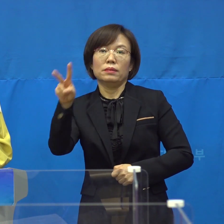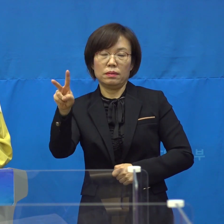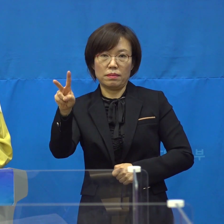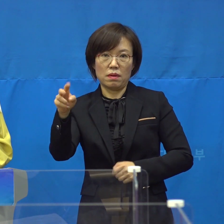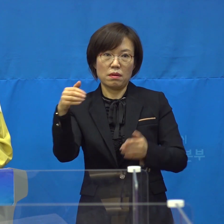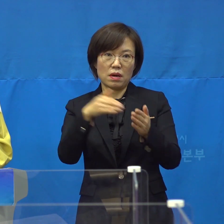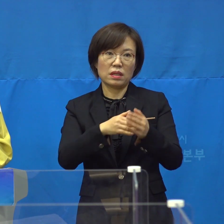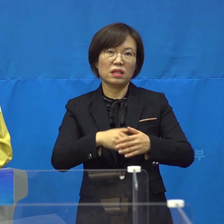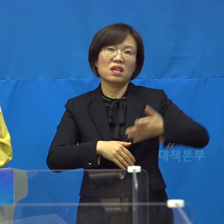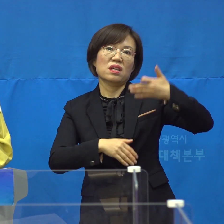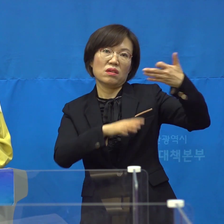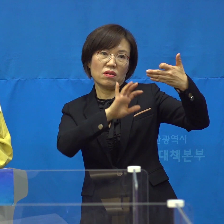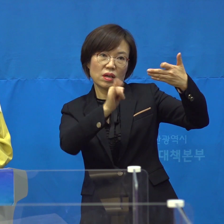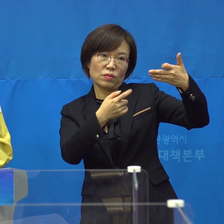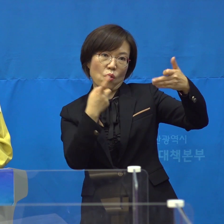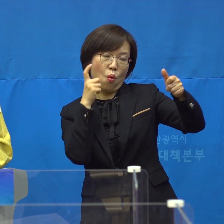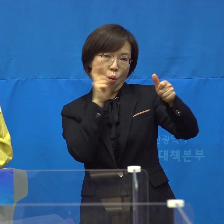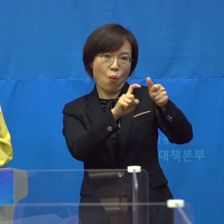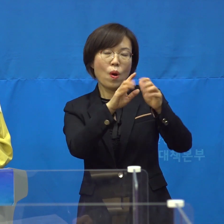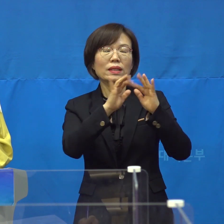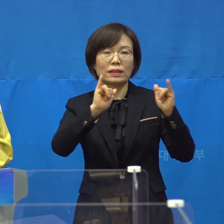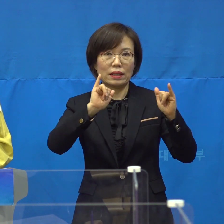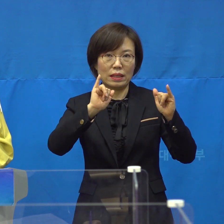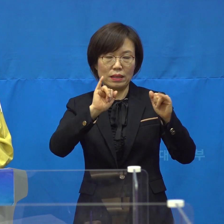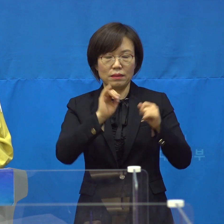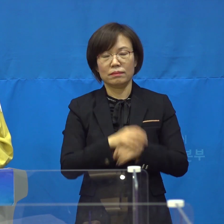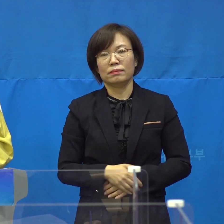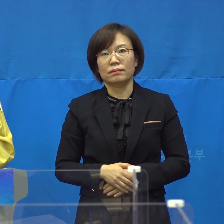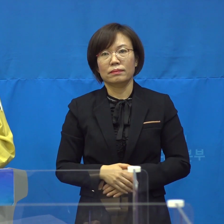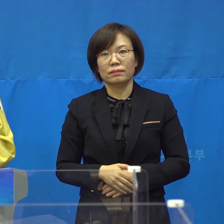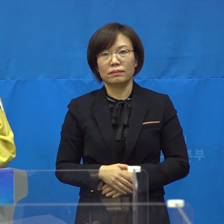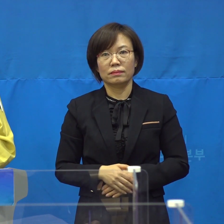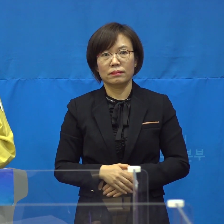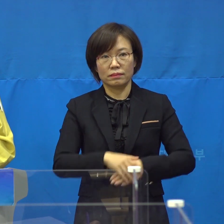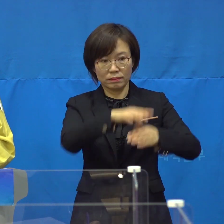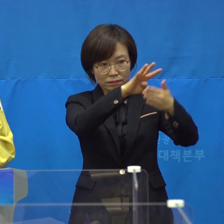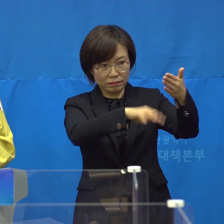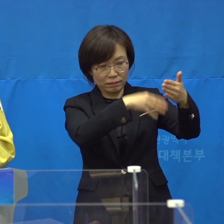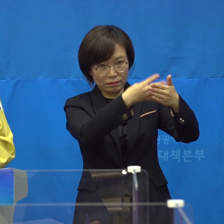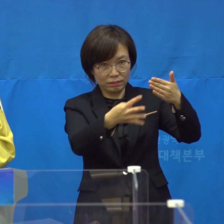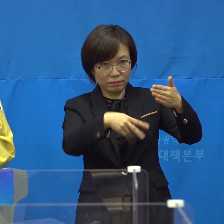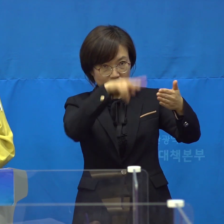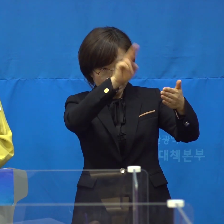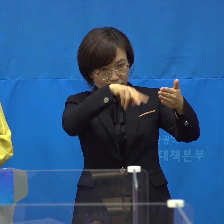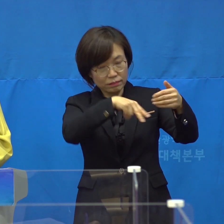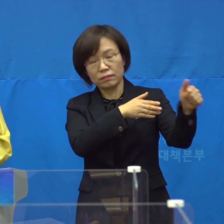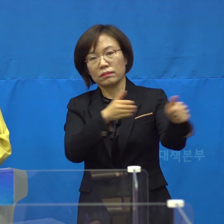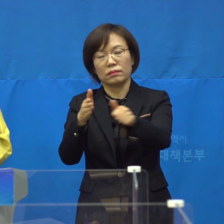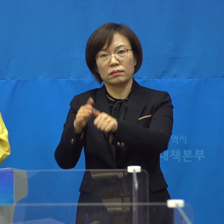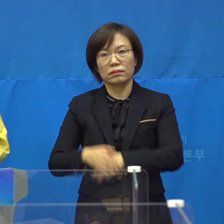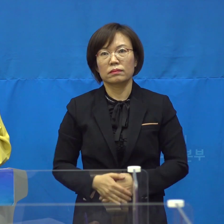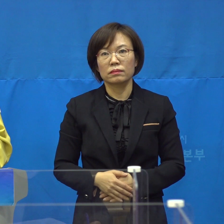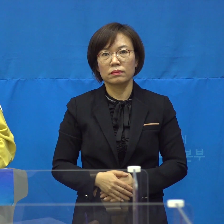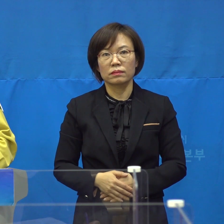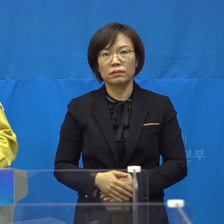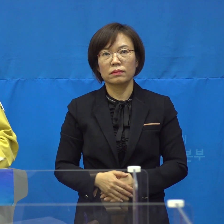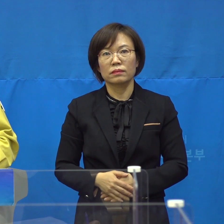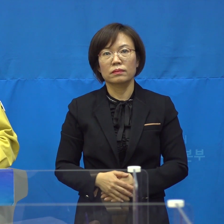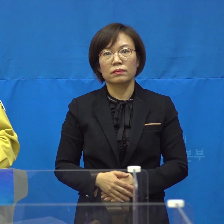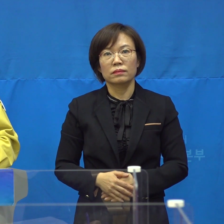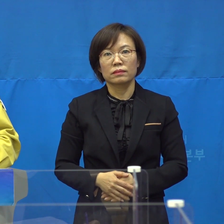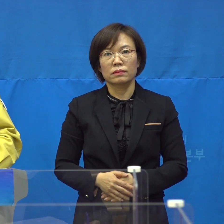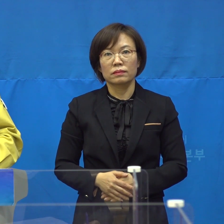522번까지 19명의 확진자에 대한 현황입니다. 아래 표를 참고해 주시기 바랍니다.